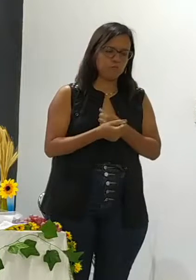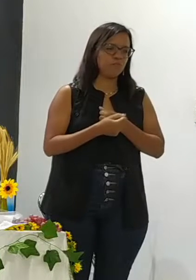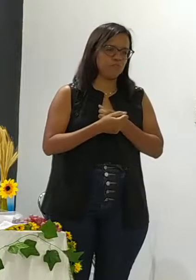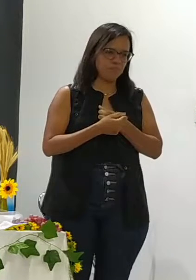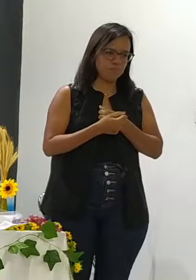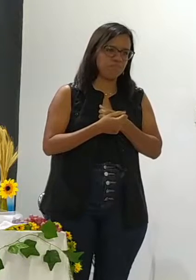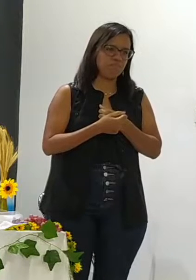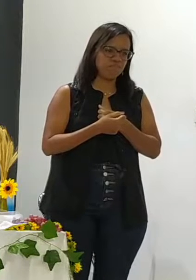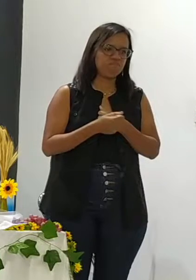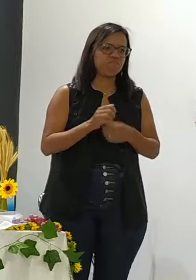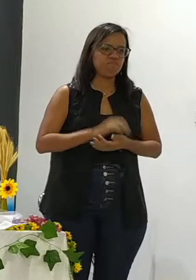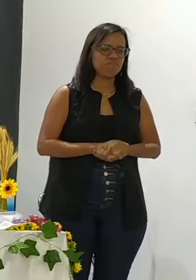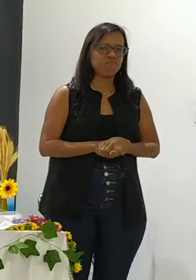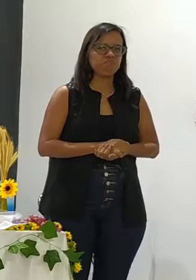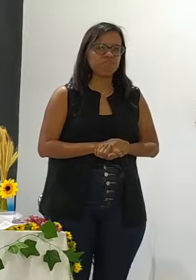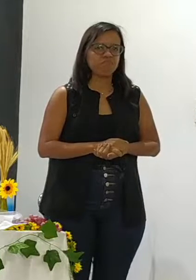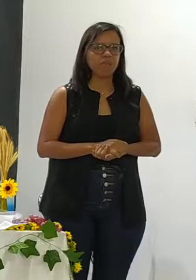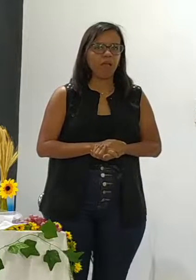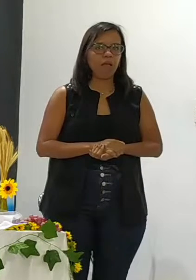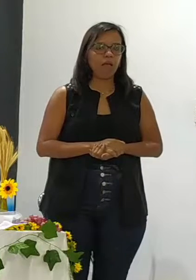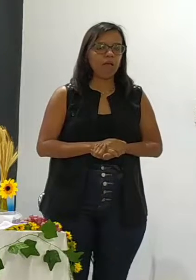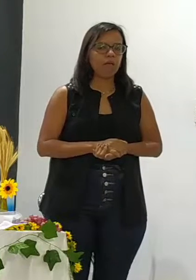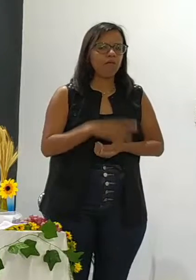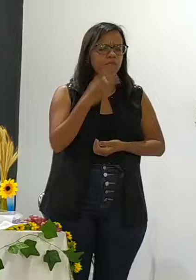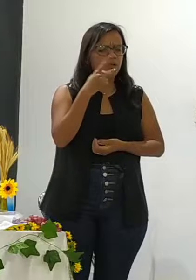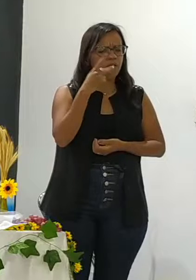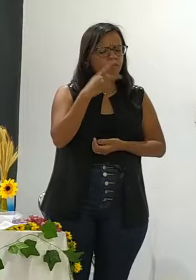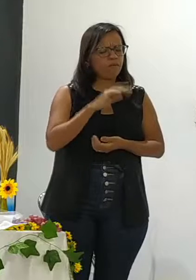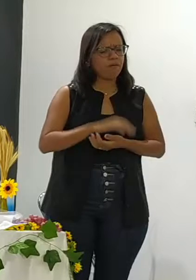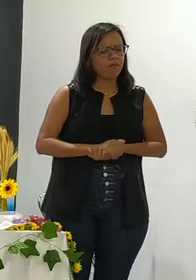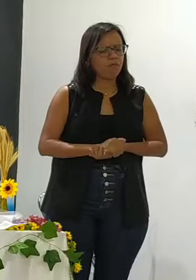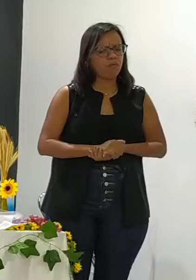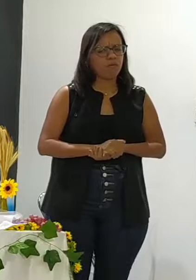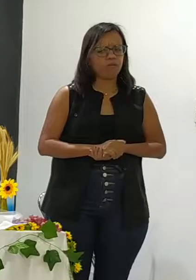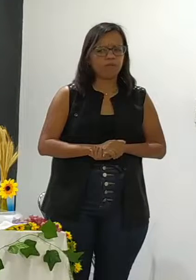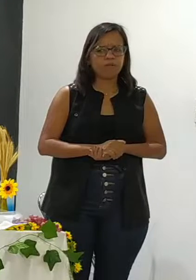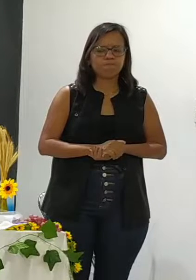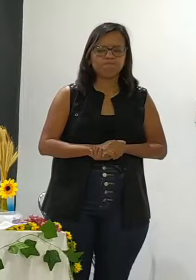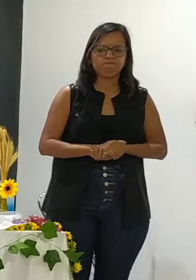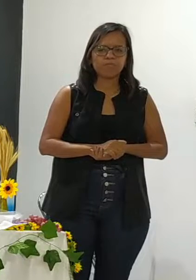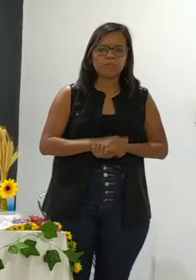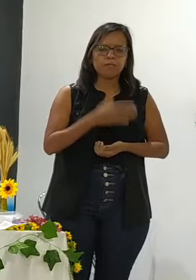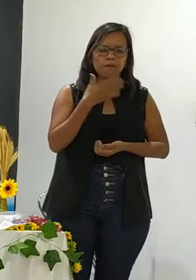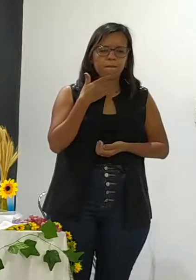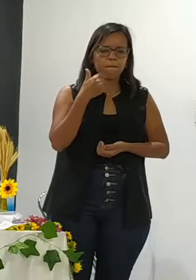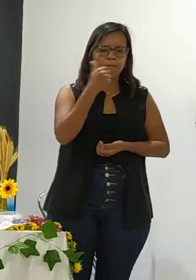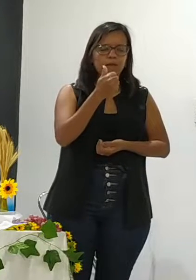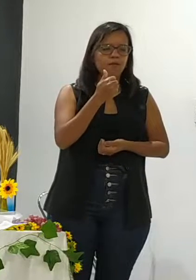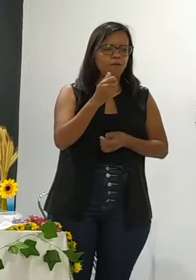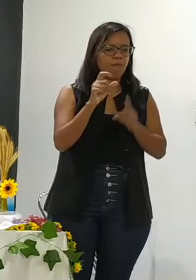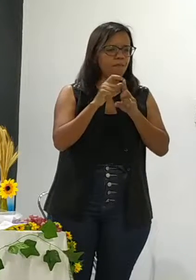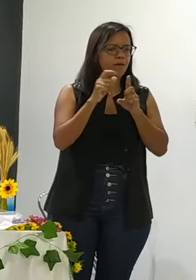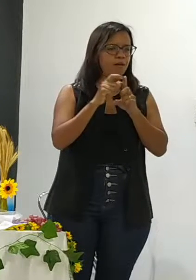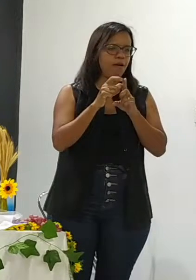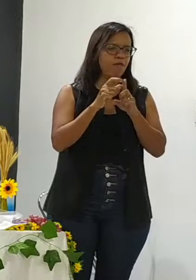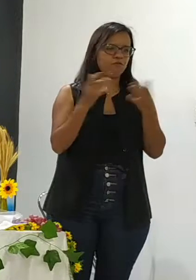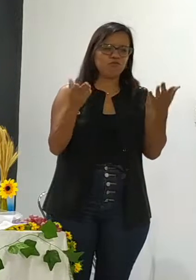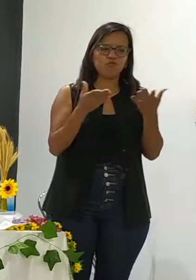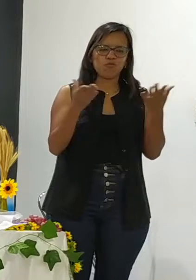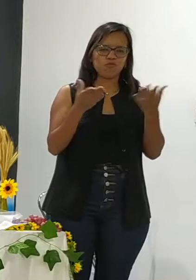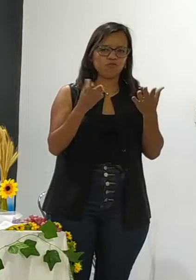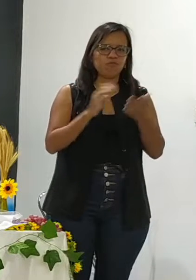tremendo, né? E quando ela falou comigo, eu falei assim: poxa, acho que não tem melhor palavra do que a de